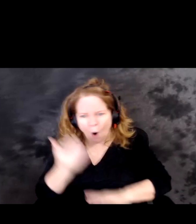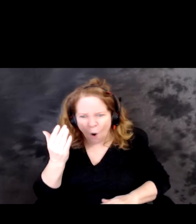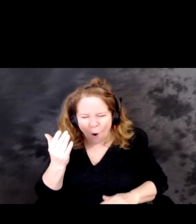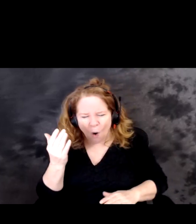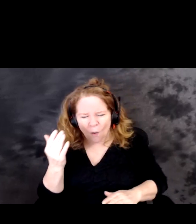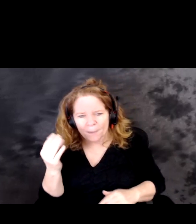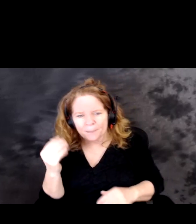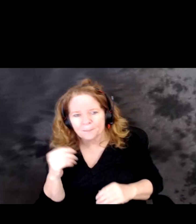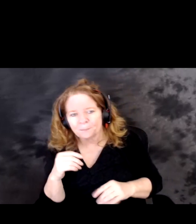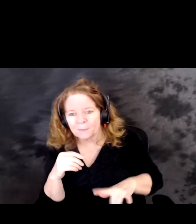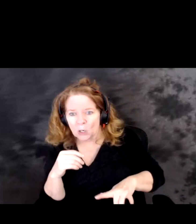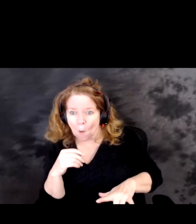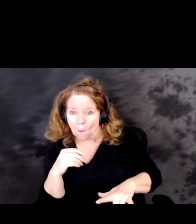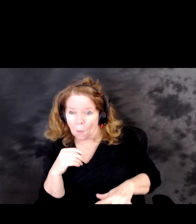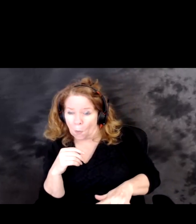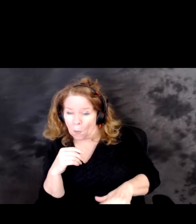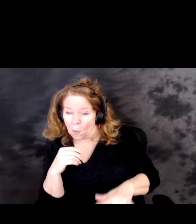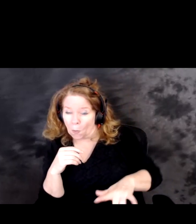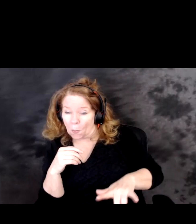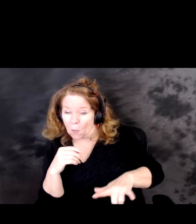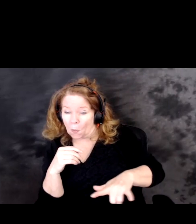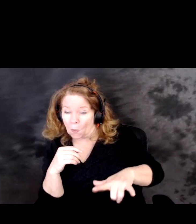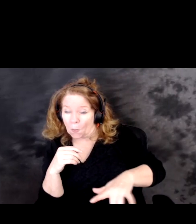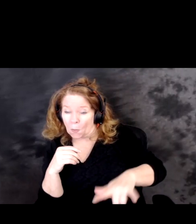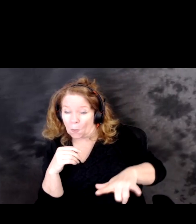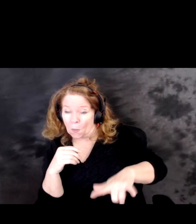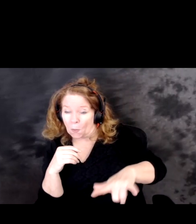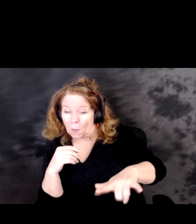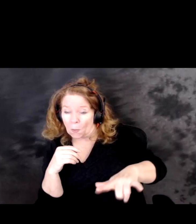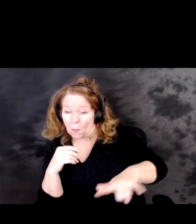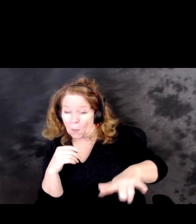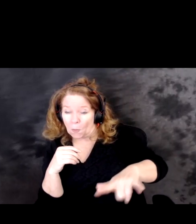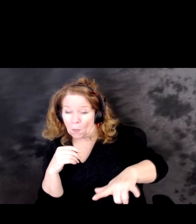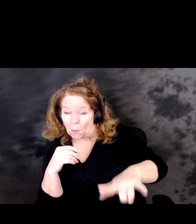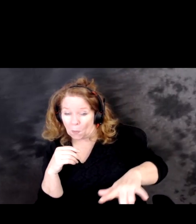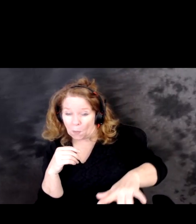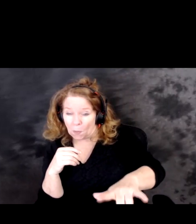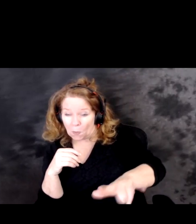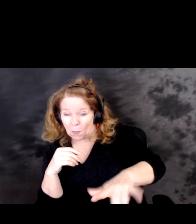¡Ah, gritó Drastic Drake! Y ahí va.